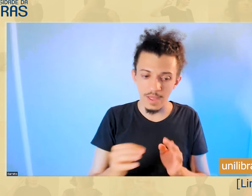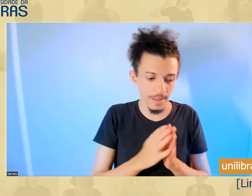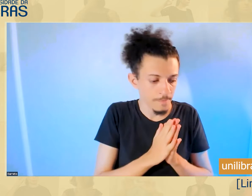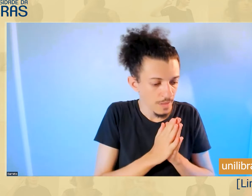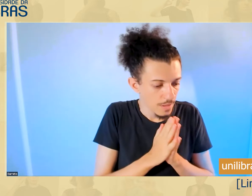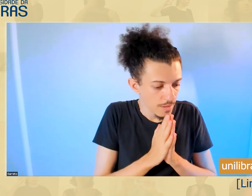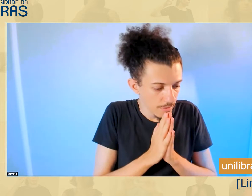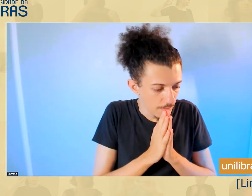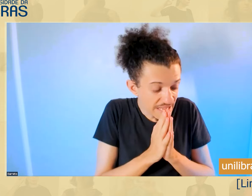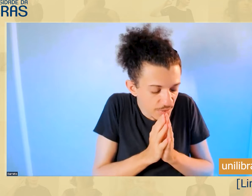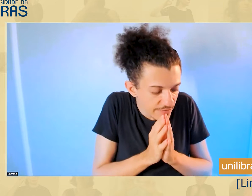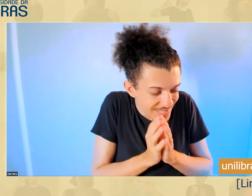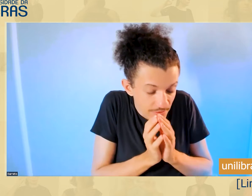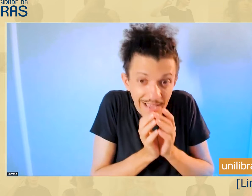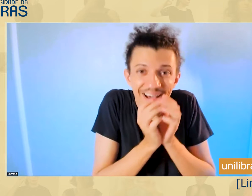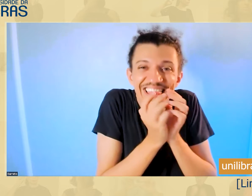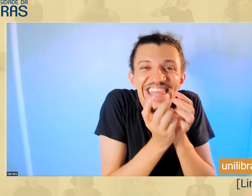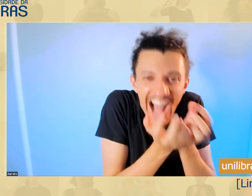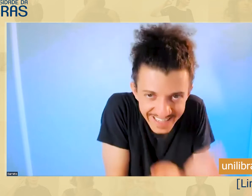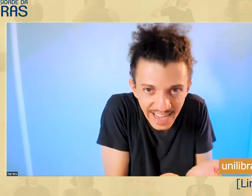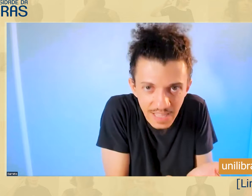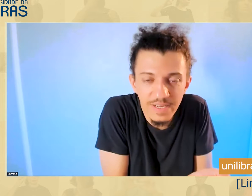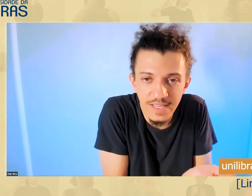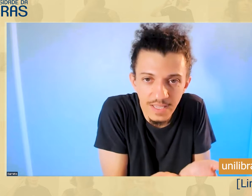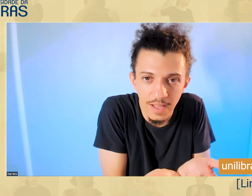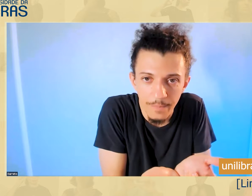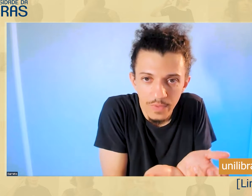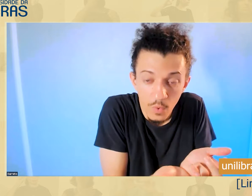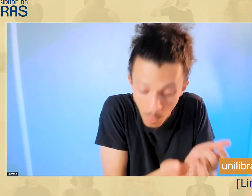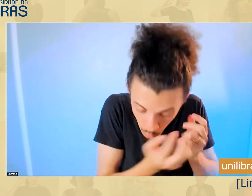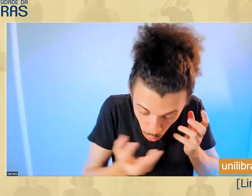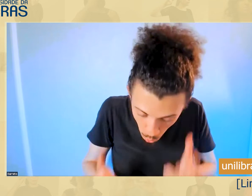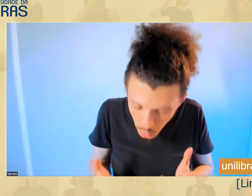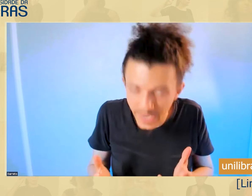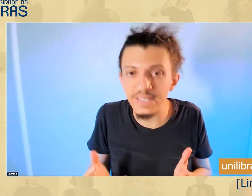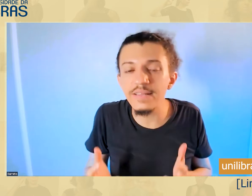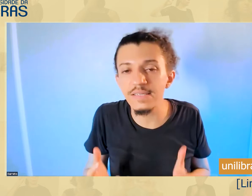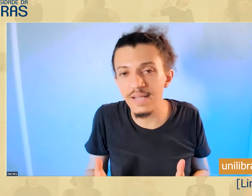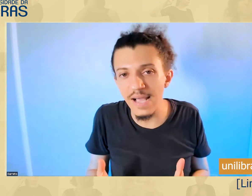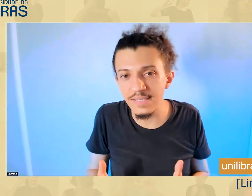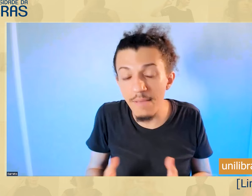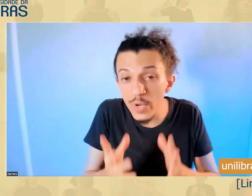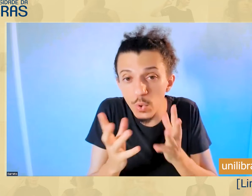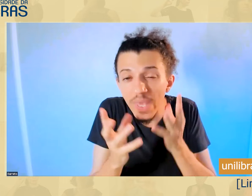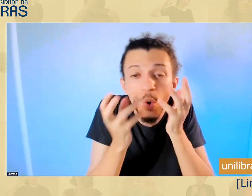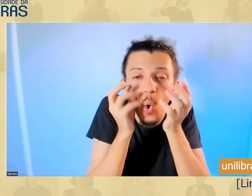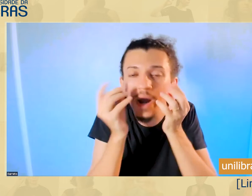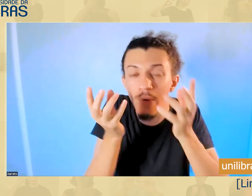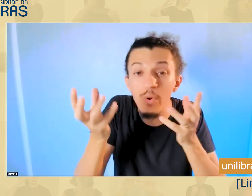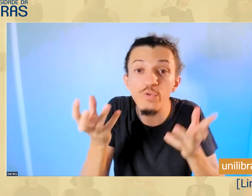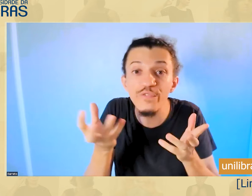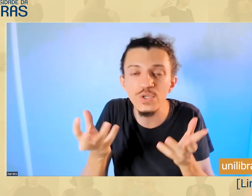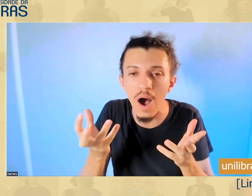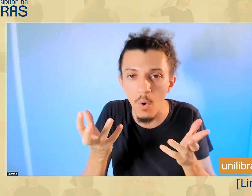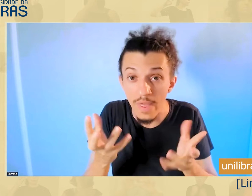Então, mesmo que você não saiba nada da Libras ainda, como tudo na escrita de sinais é muito